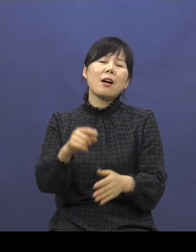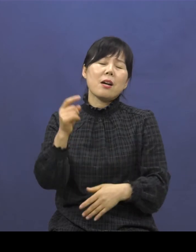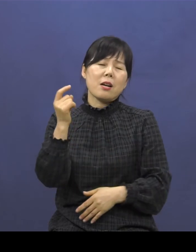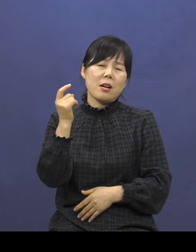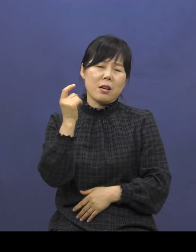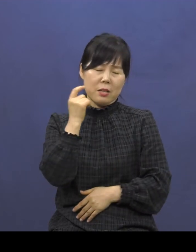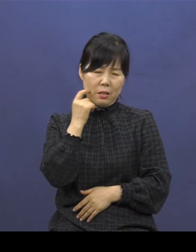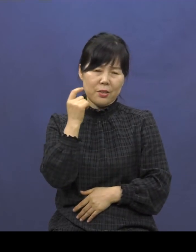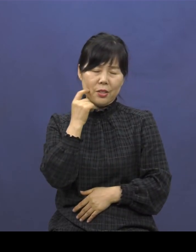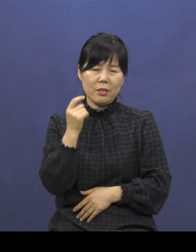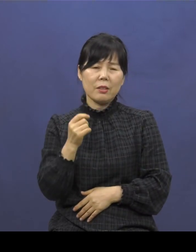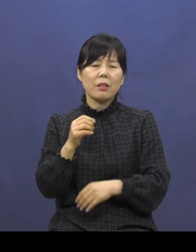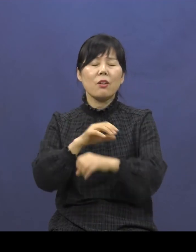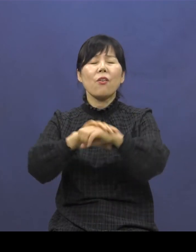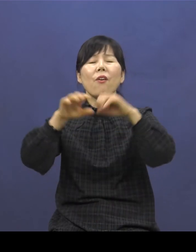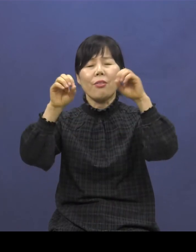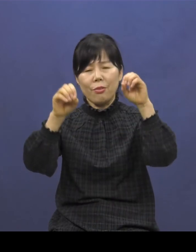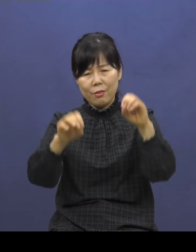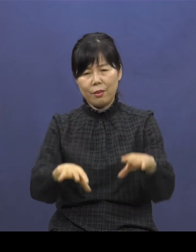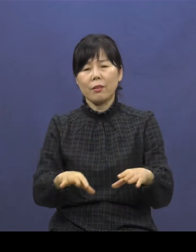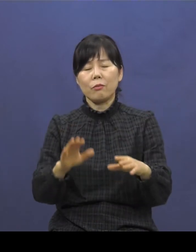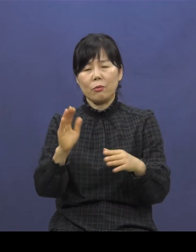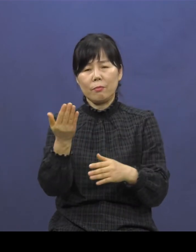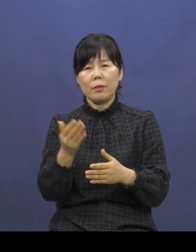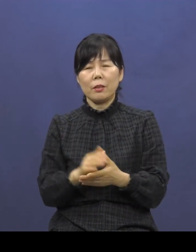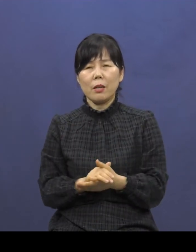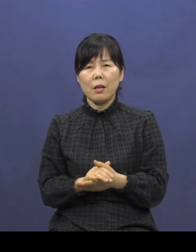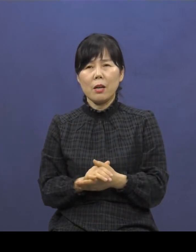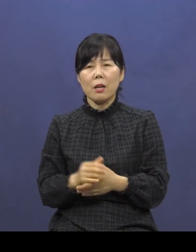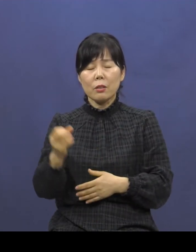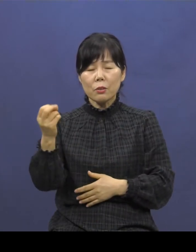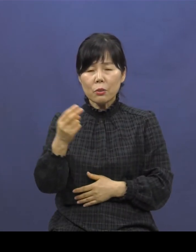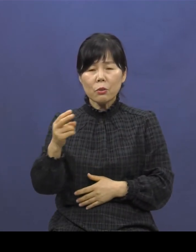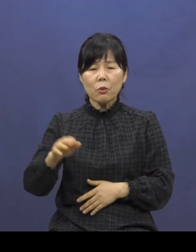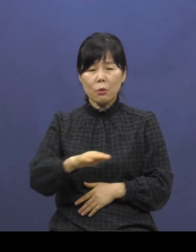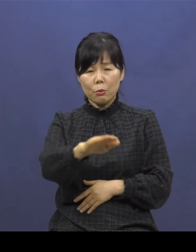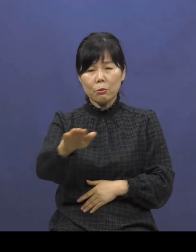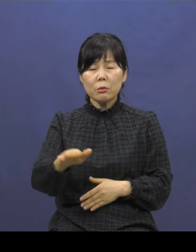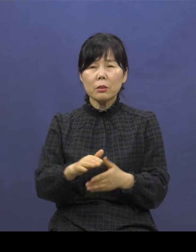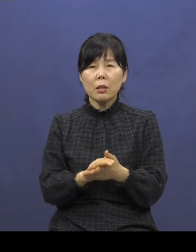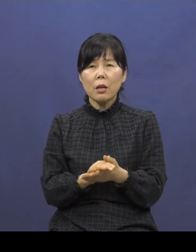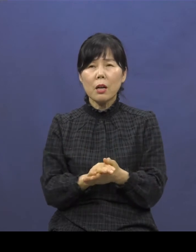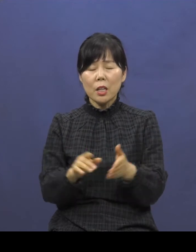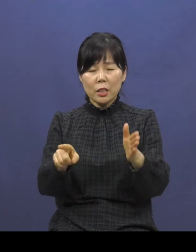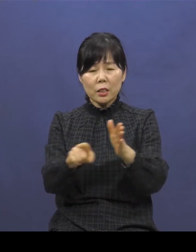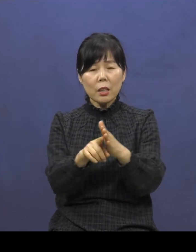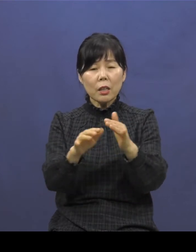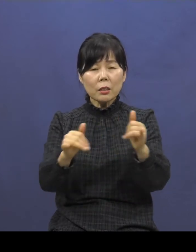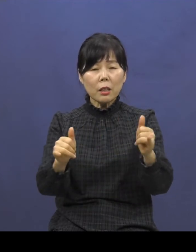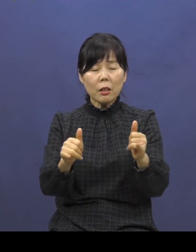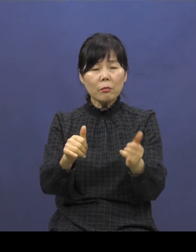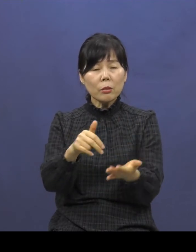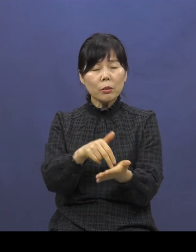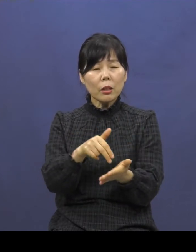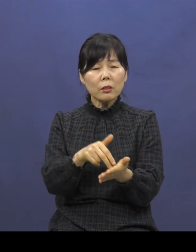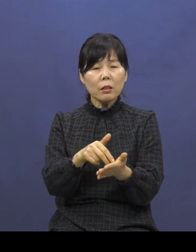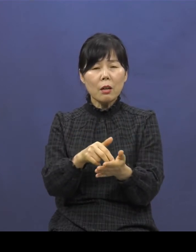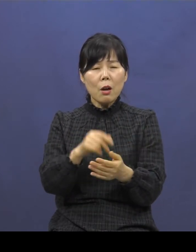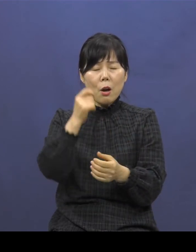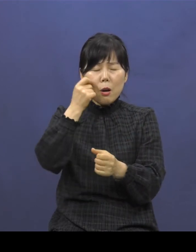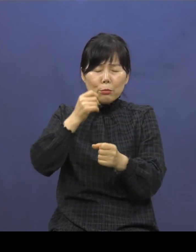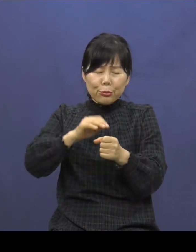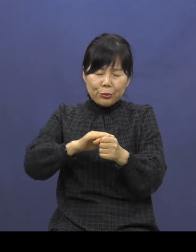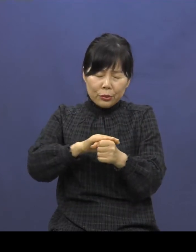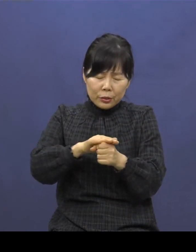가짜죠. 우리 신앙은 헛것이죠. 그리고 우리 신앙인이라고 하는 사람들은